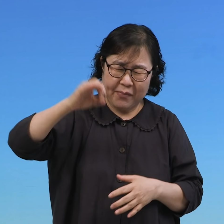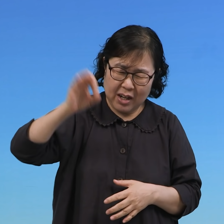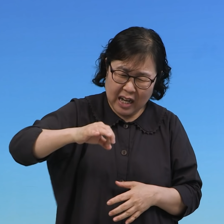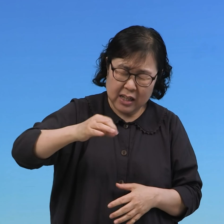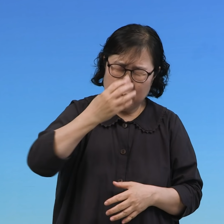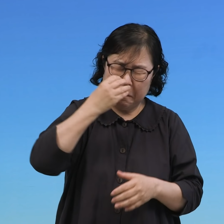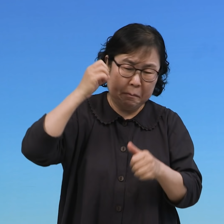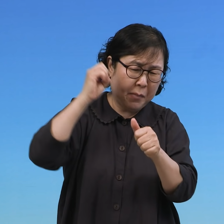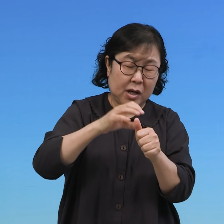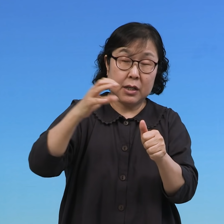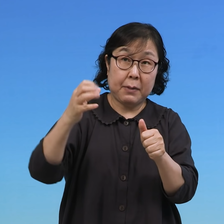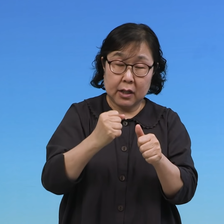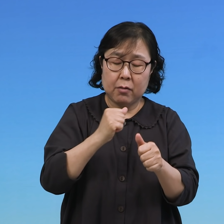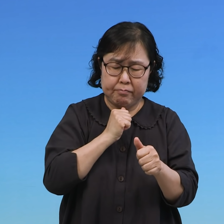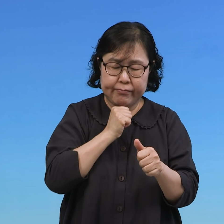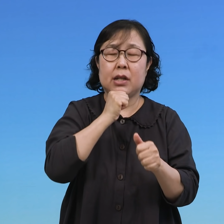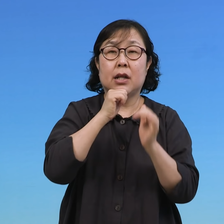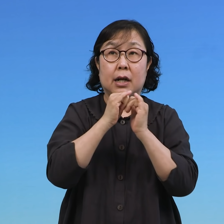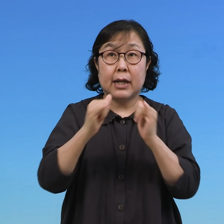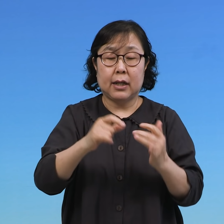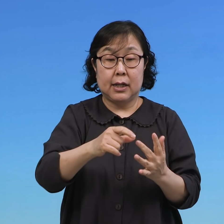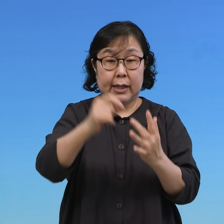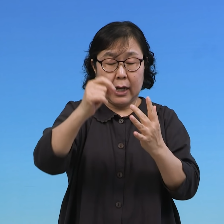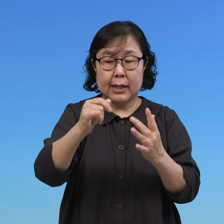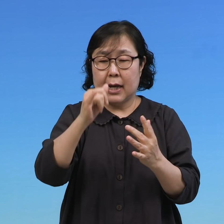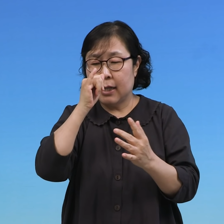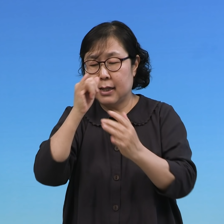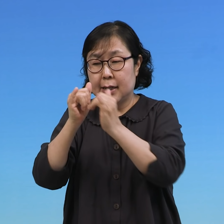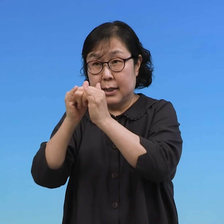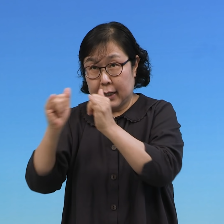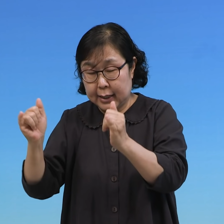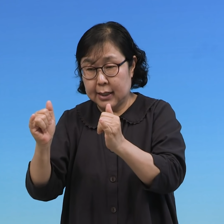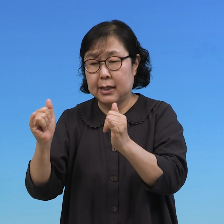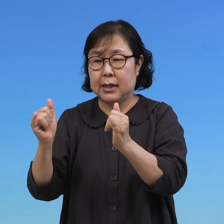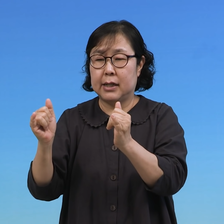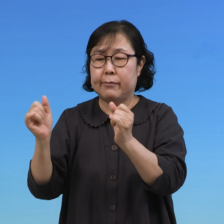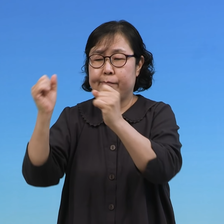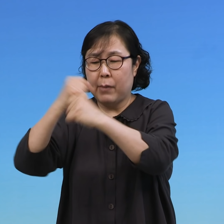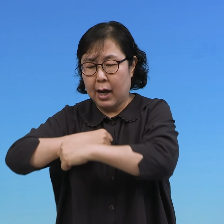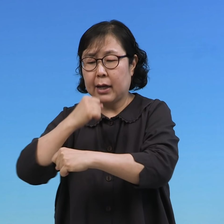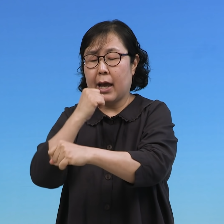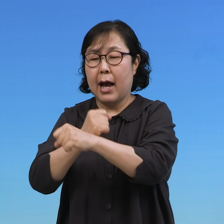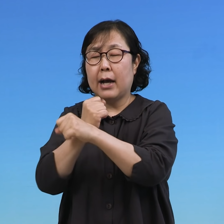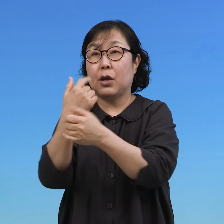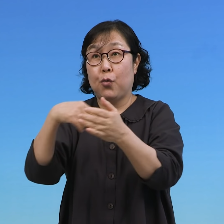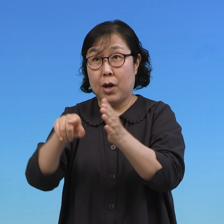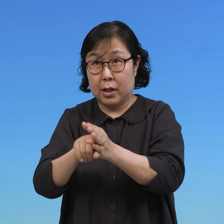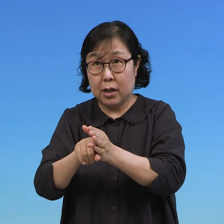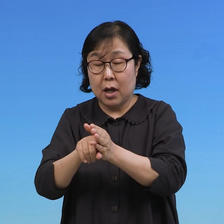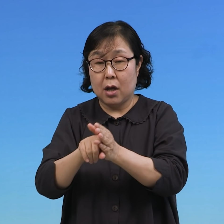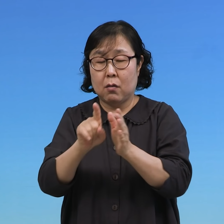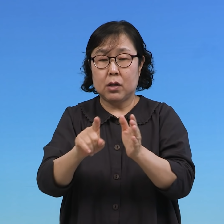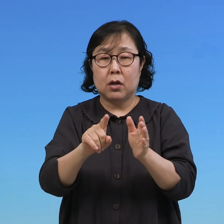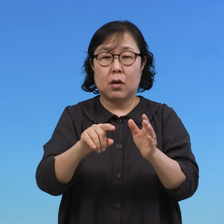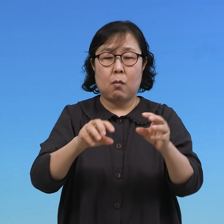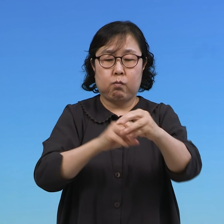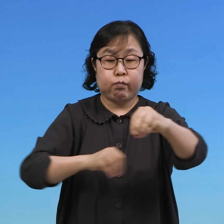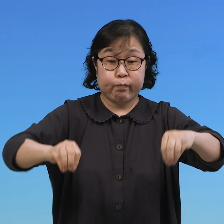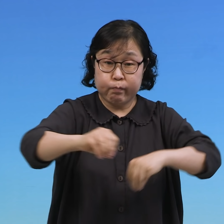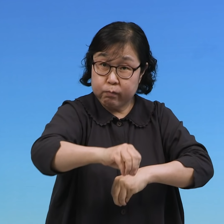천한 것들과 멸시받는 것들과 없는 것들을 택하사 있는 것들을 폐하려 하시나니 이거 완전